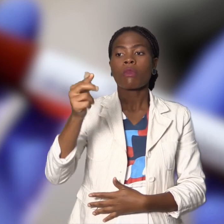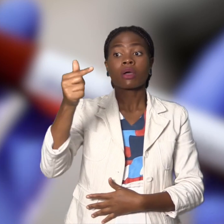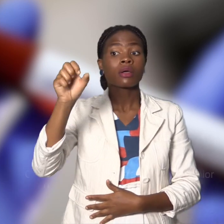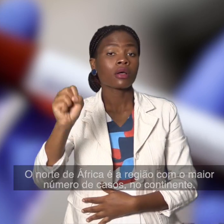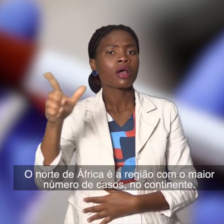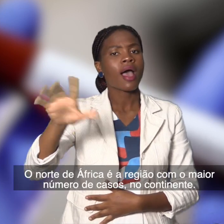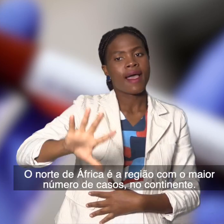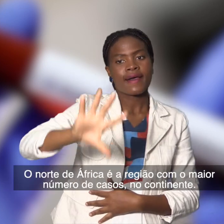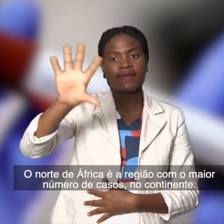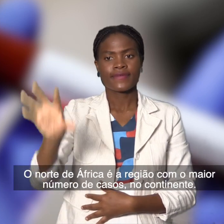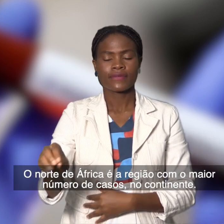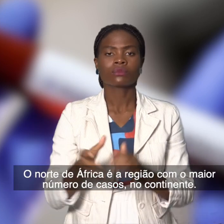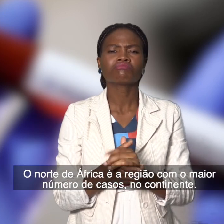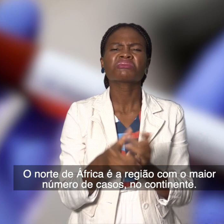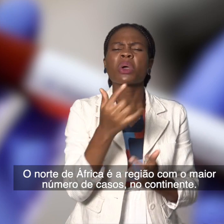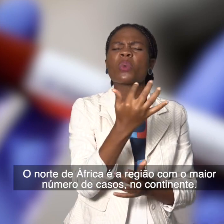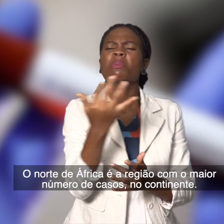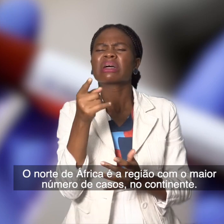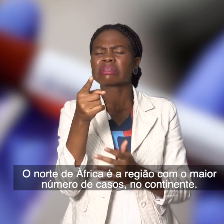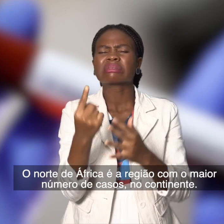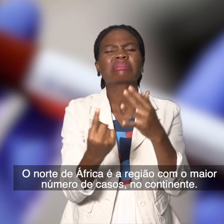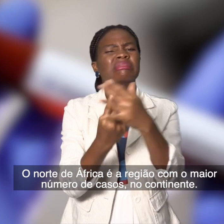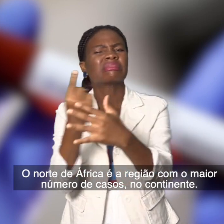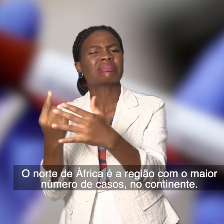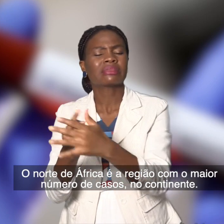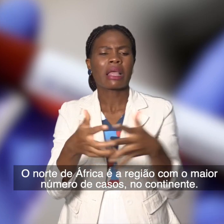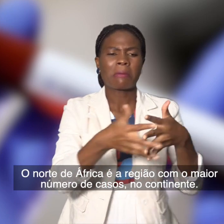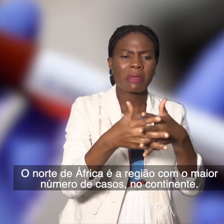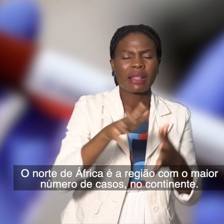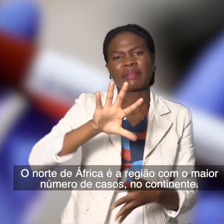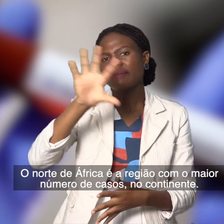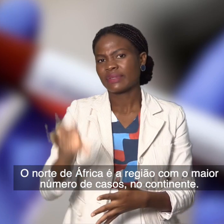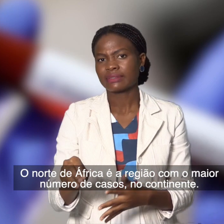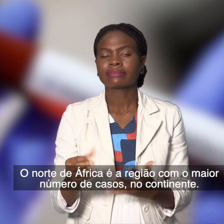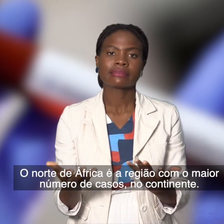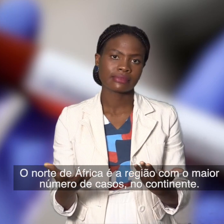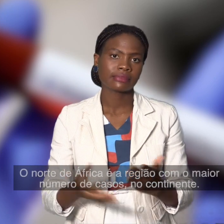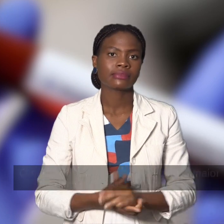O Norte de África é a região com o maior número de casos no continente.